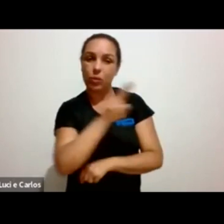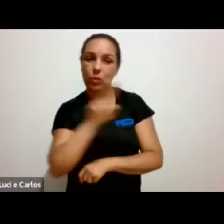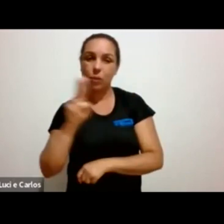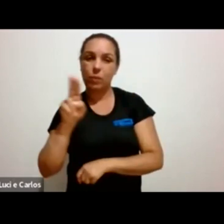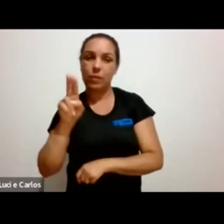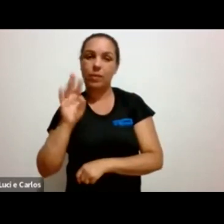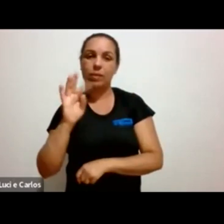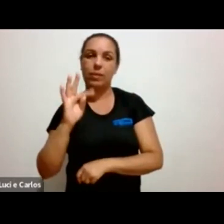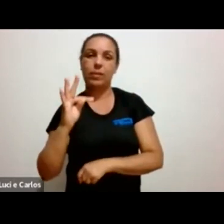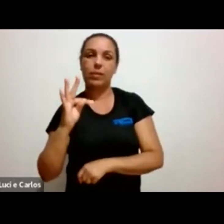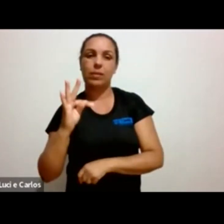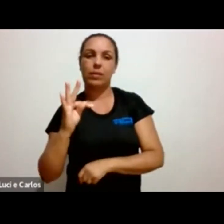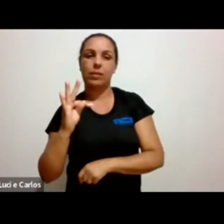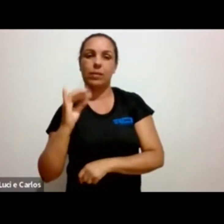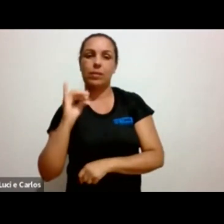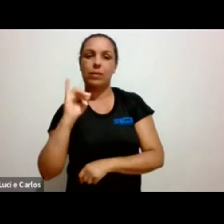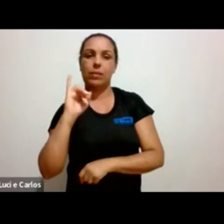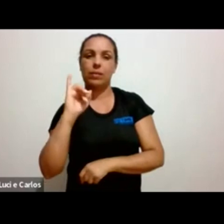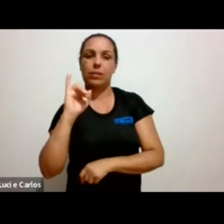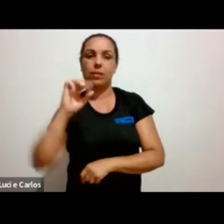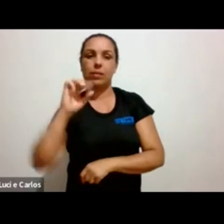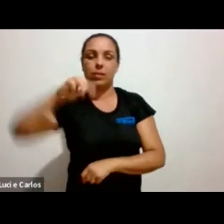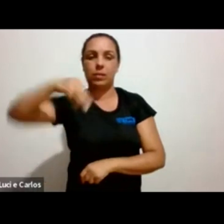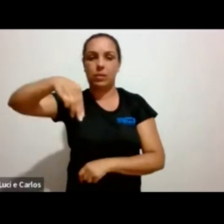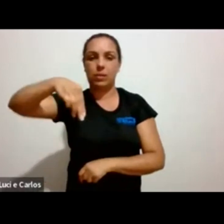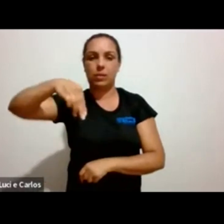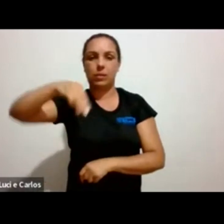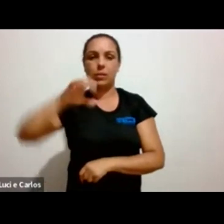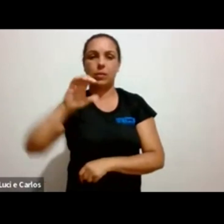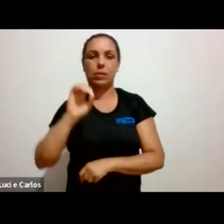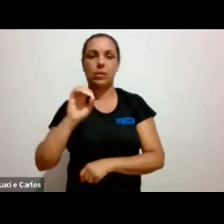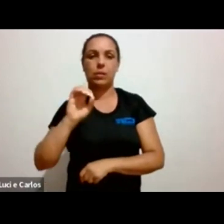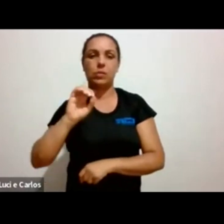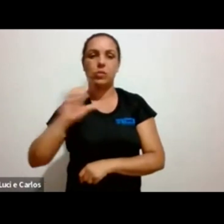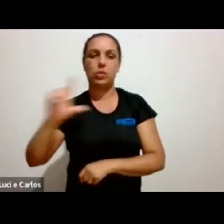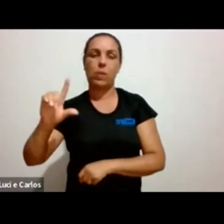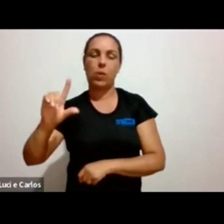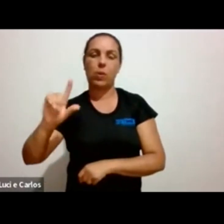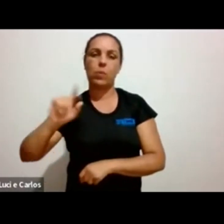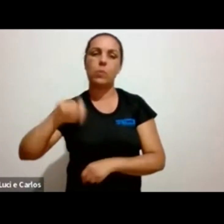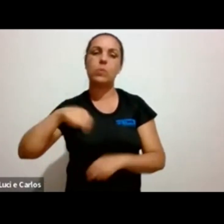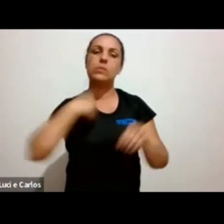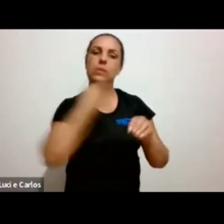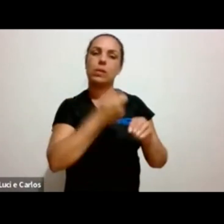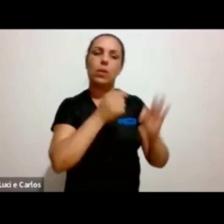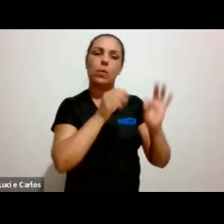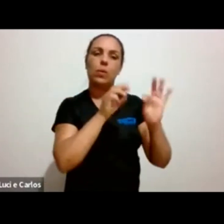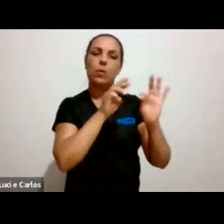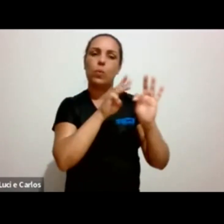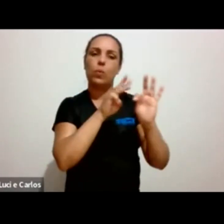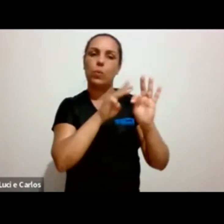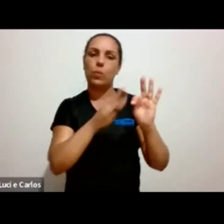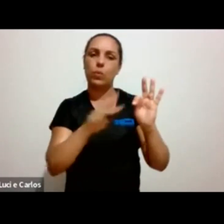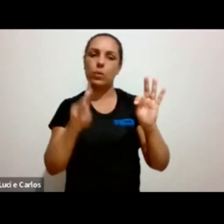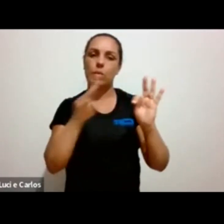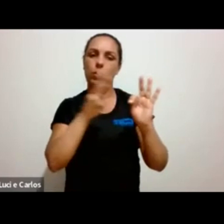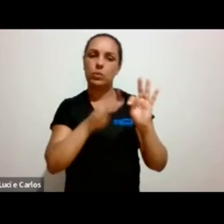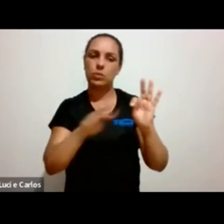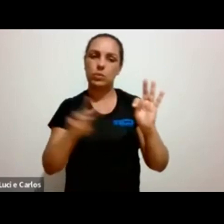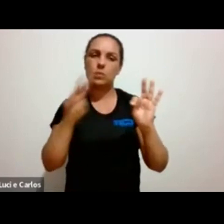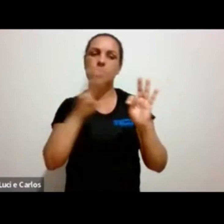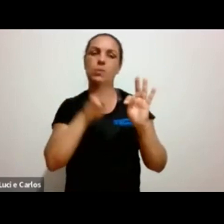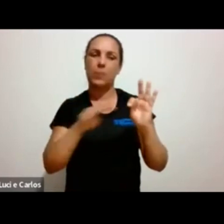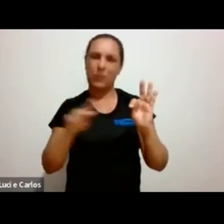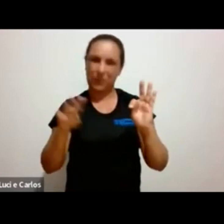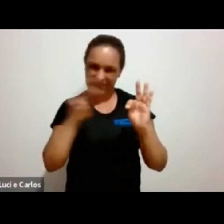todo o mundo, tem ajudado a cada um ver que existe coisas que está na mão dela ali, ela pode